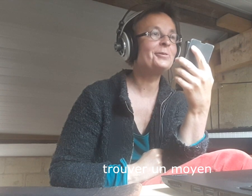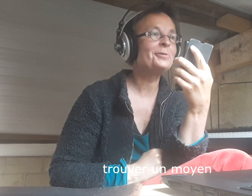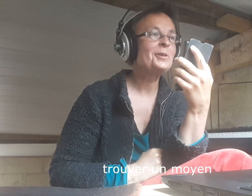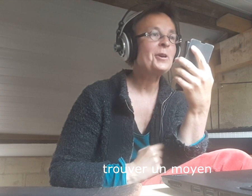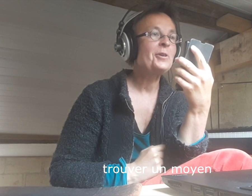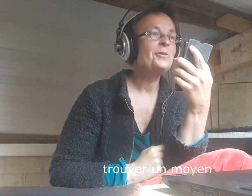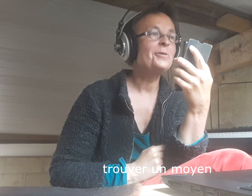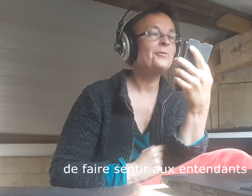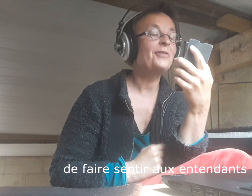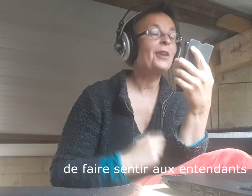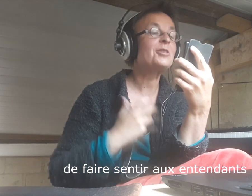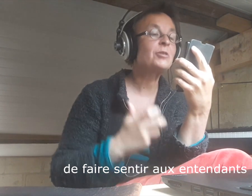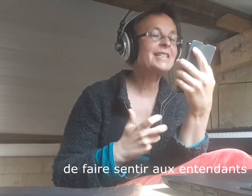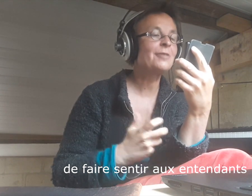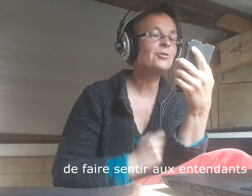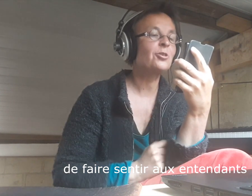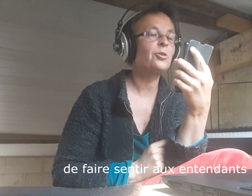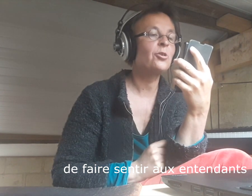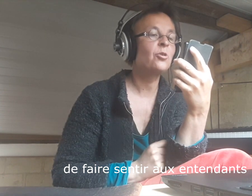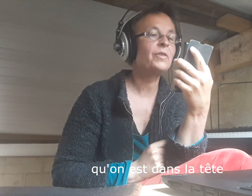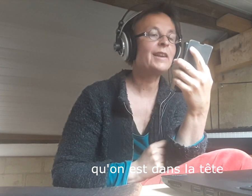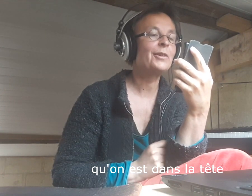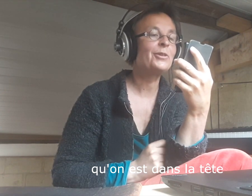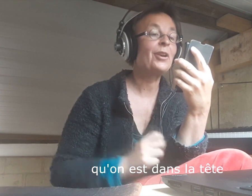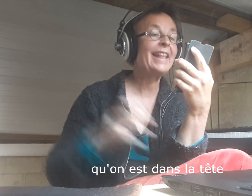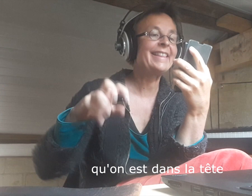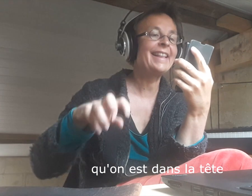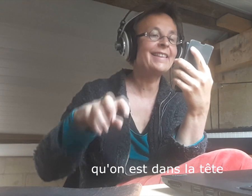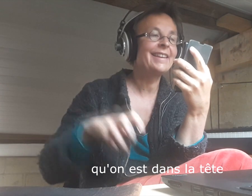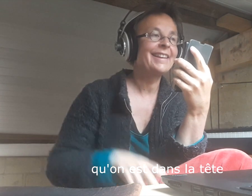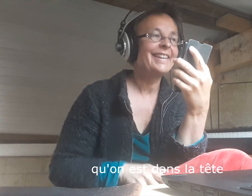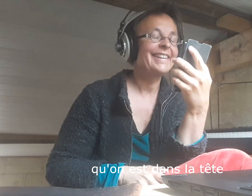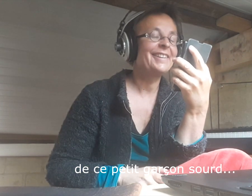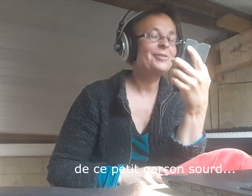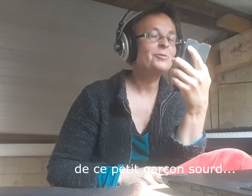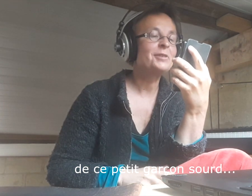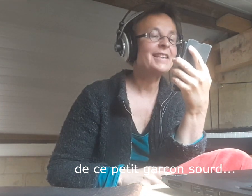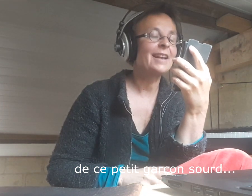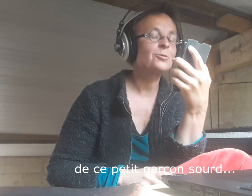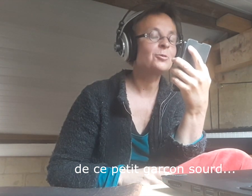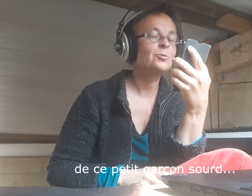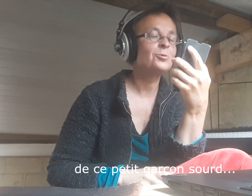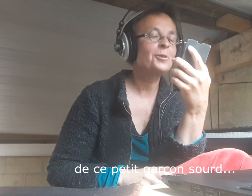faire sentir aux entendants qu'on est dans la tête de ce petit garçon sourd